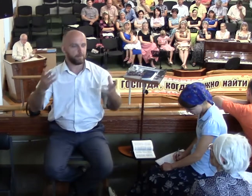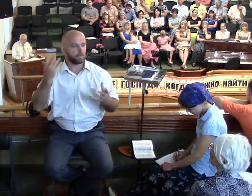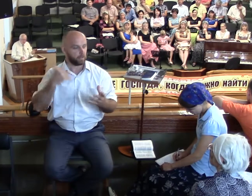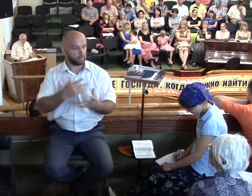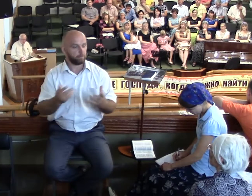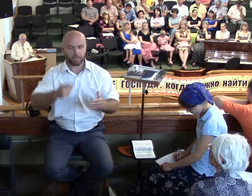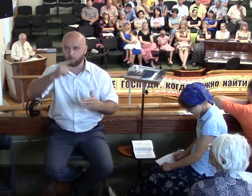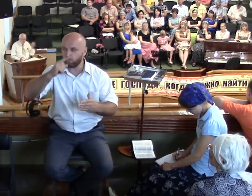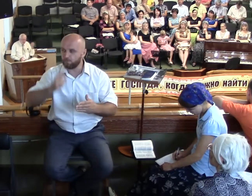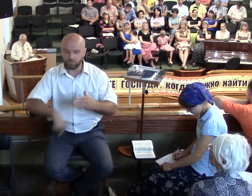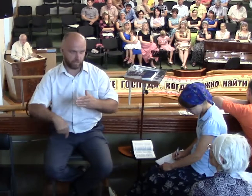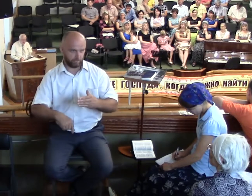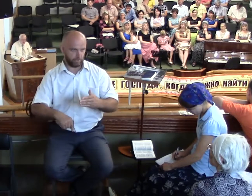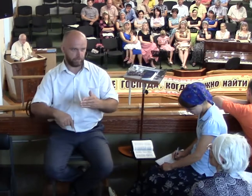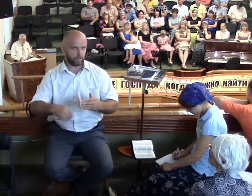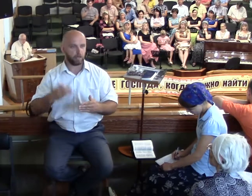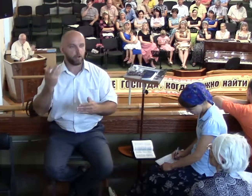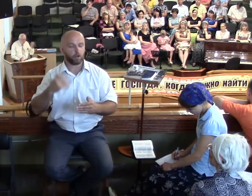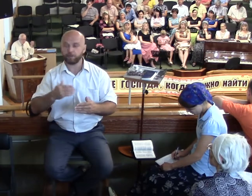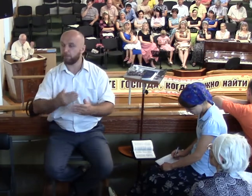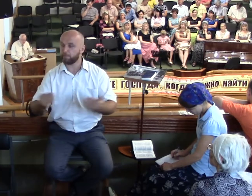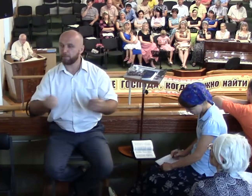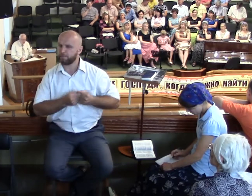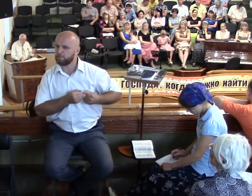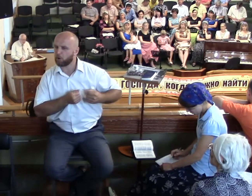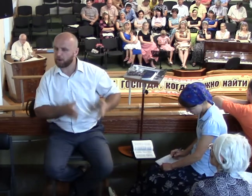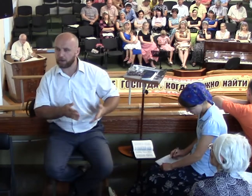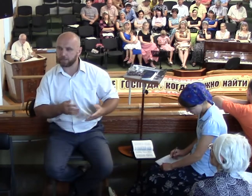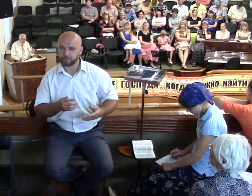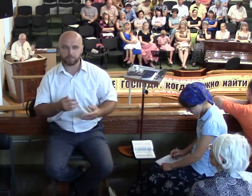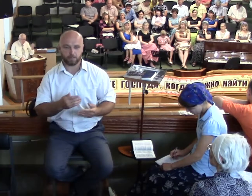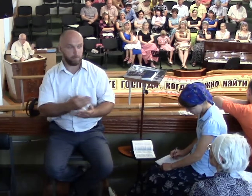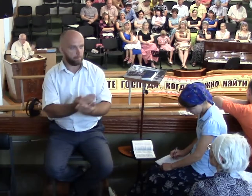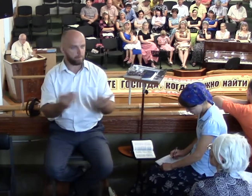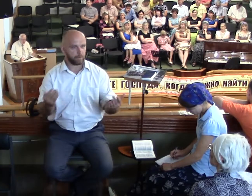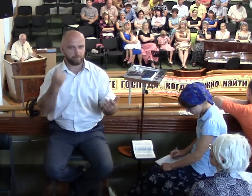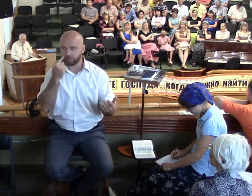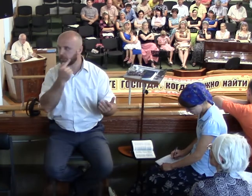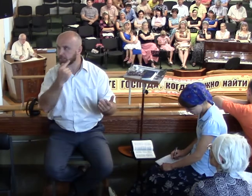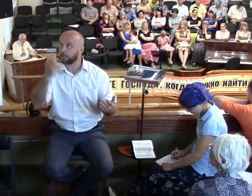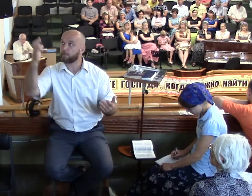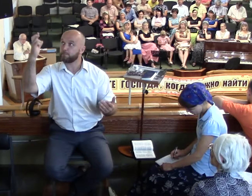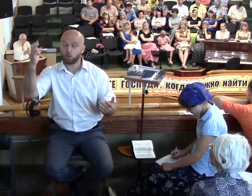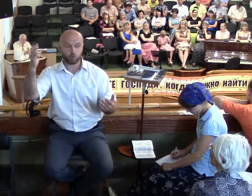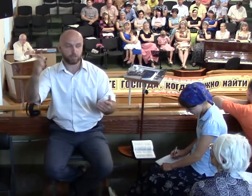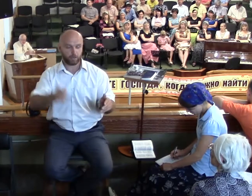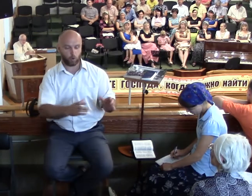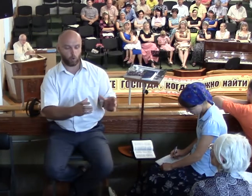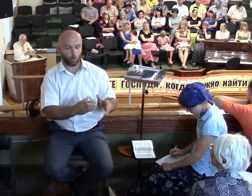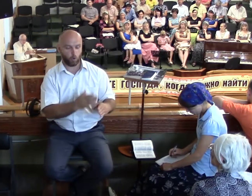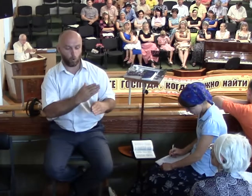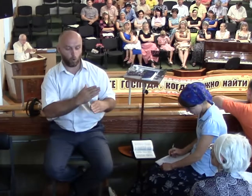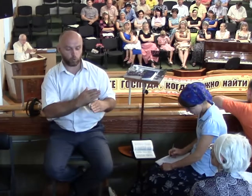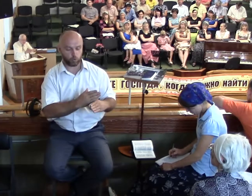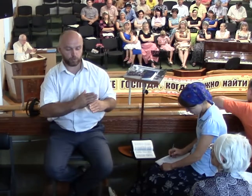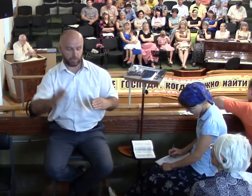Христа, когда мы покаялись, мы в глазах Божьих освящены, отделены.